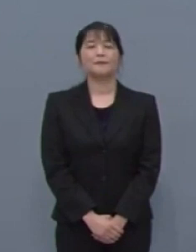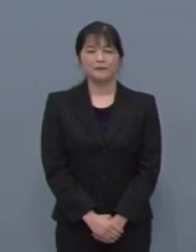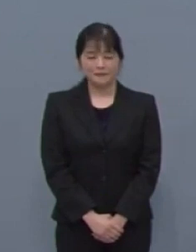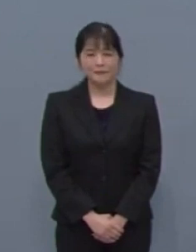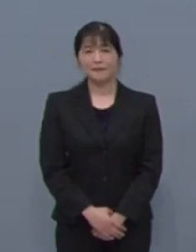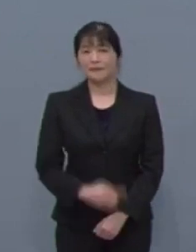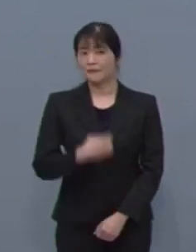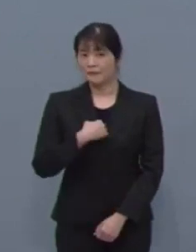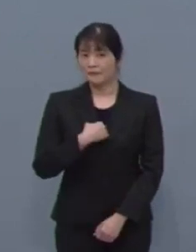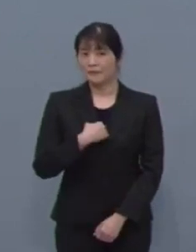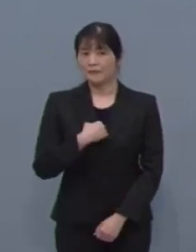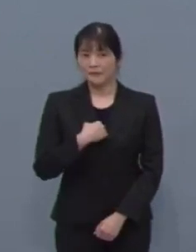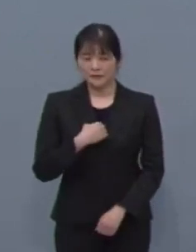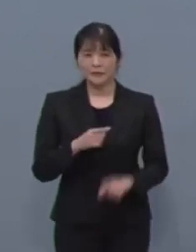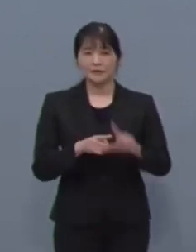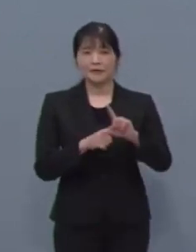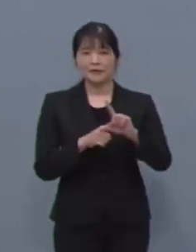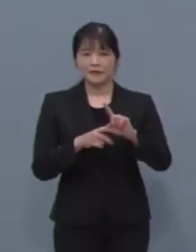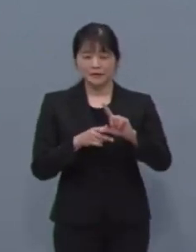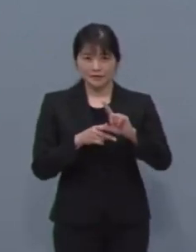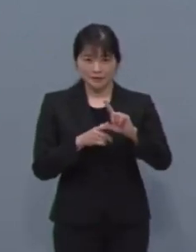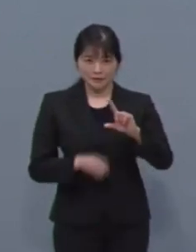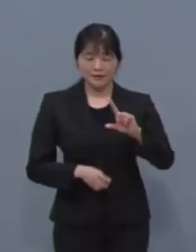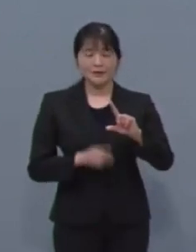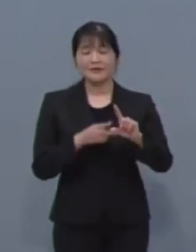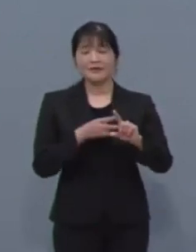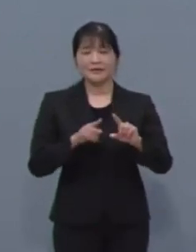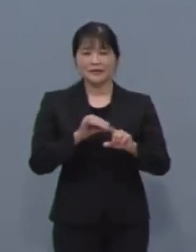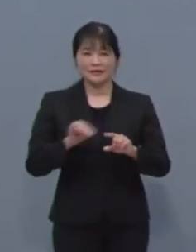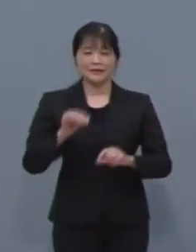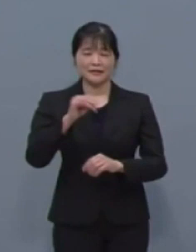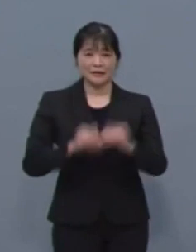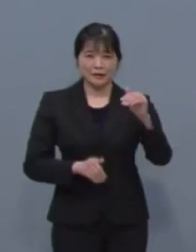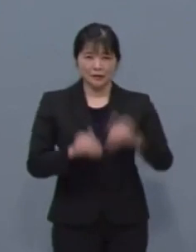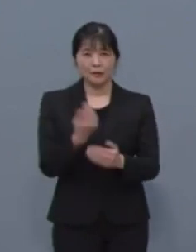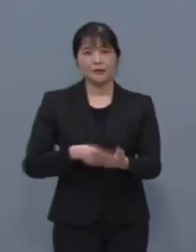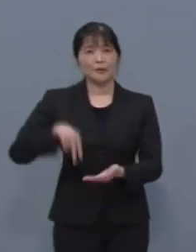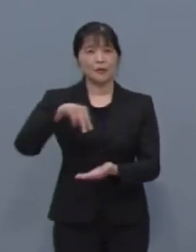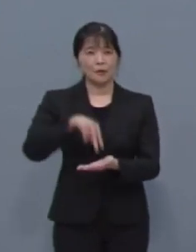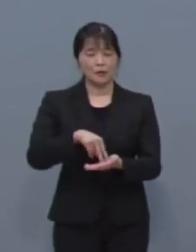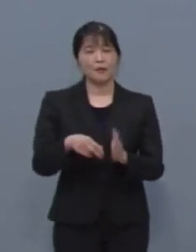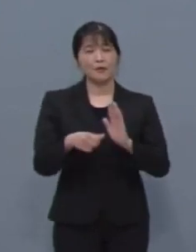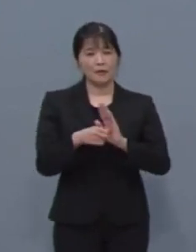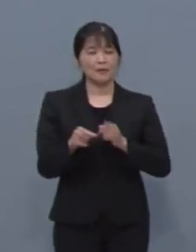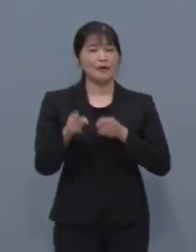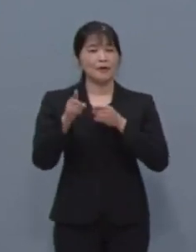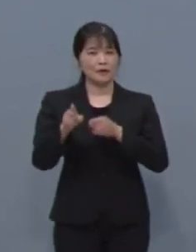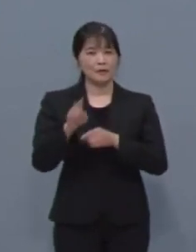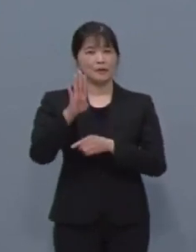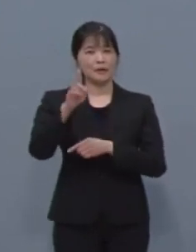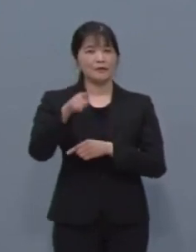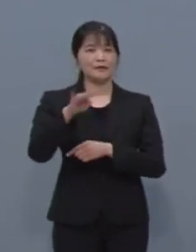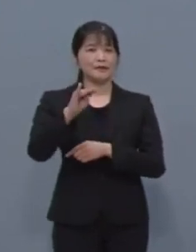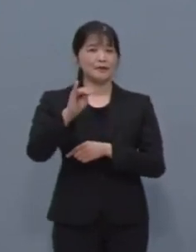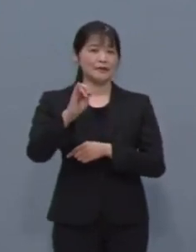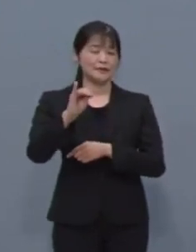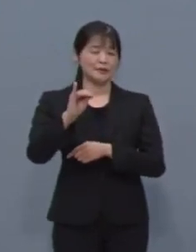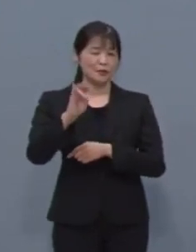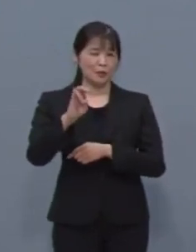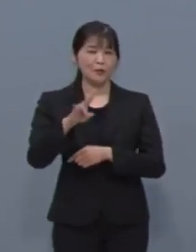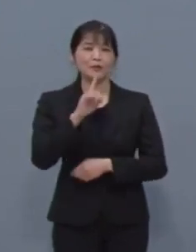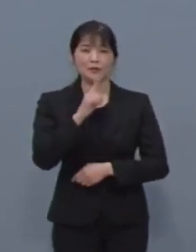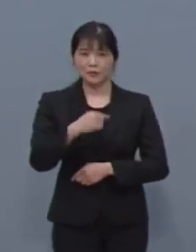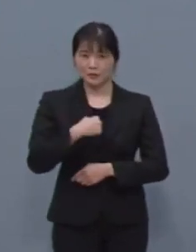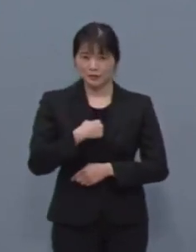私はこのたび千葉県知事選挙に立候補いたしました加藤憲史郎というものですこののんびりした